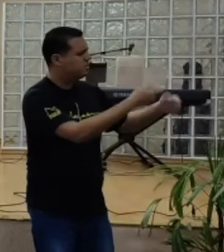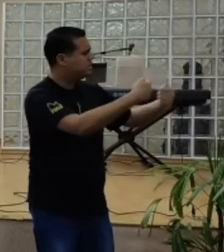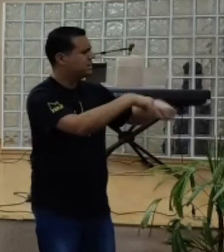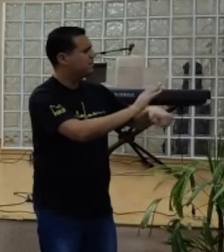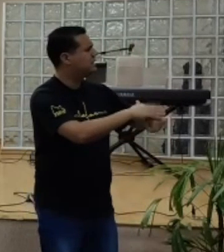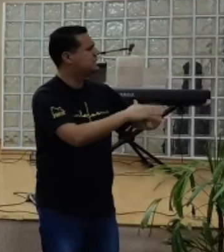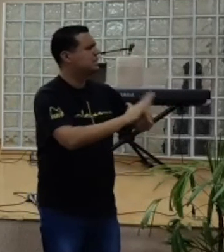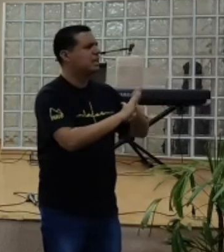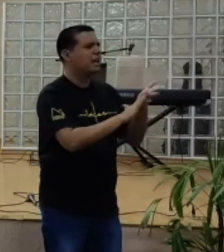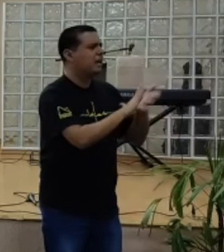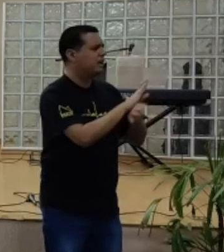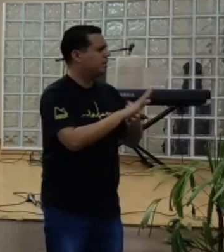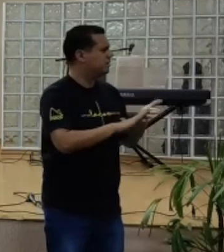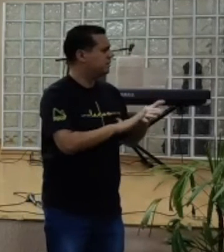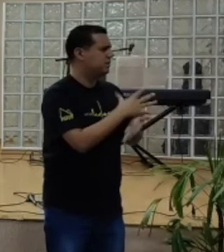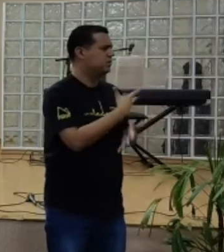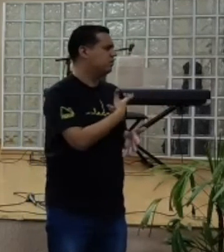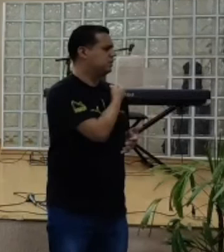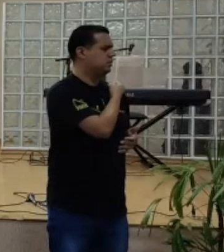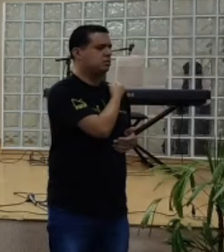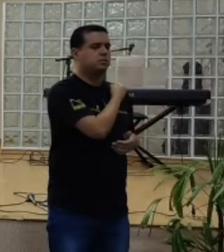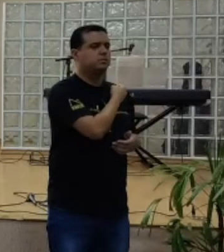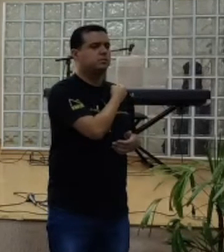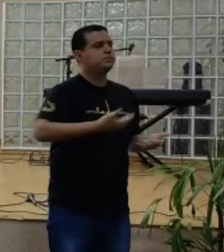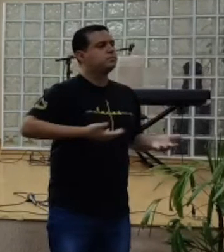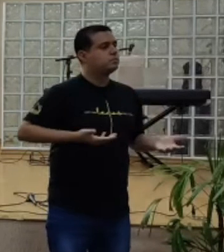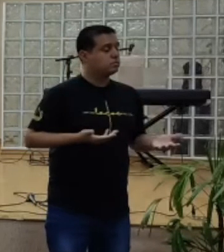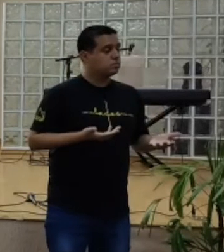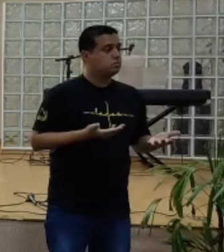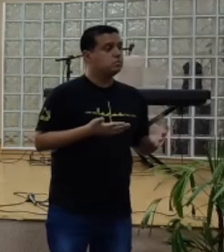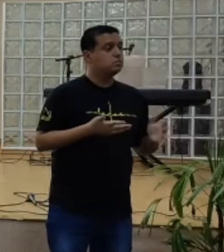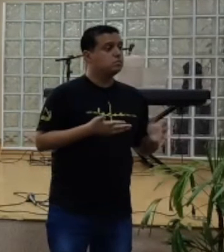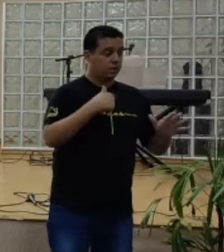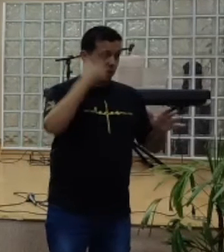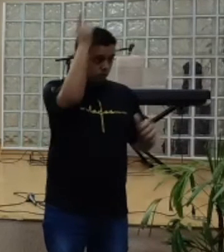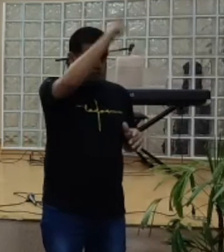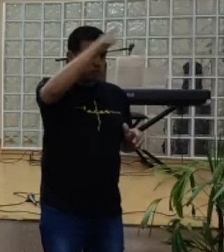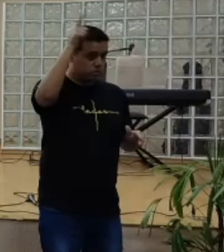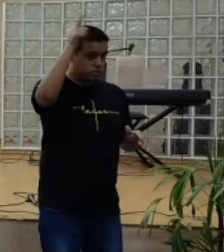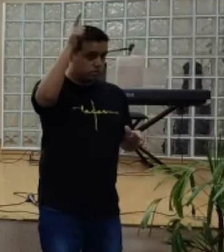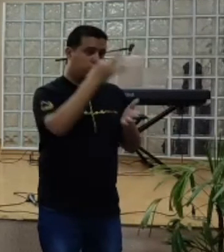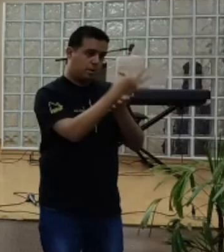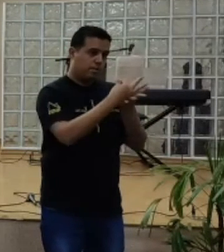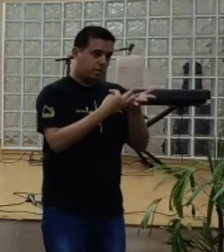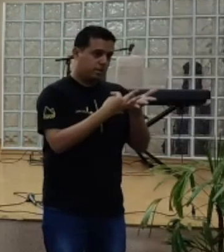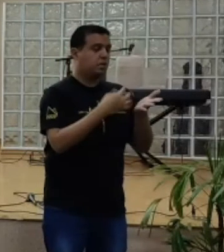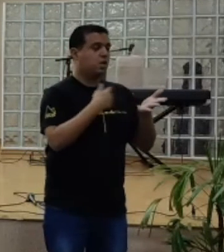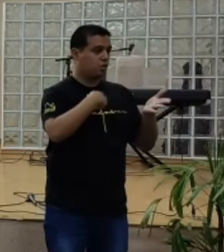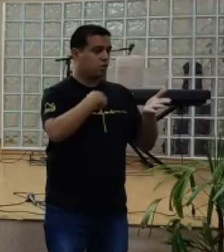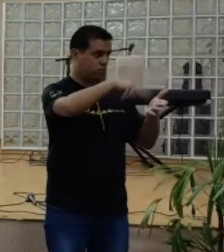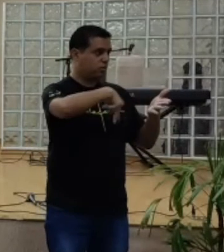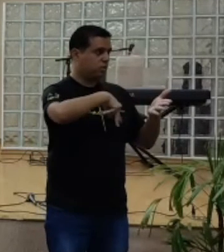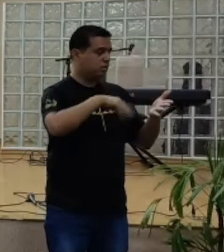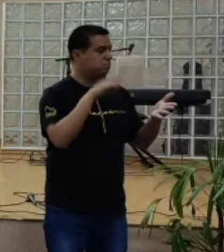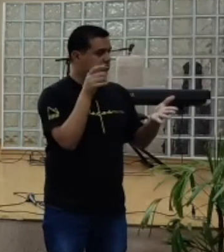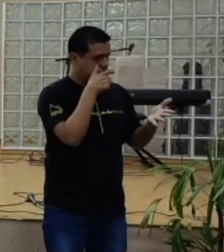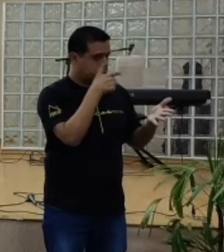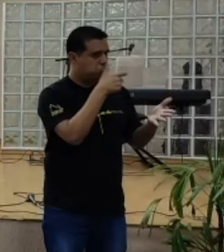Eu vou ler as palavras de Lutero neste comentário, que eu achei bem